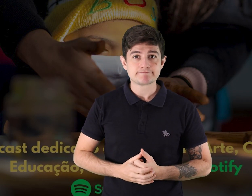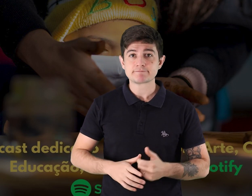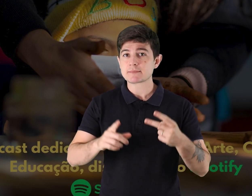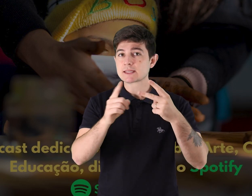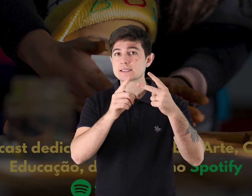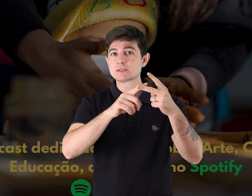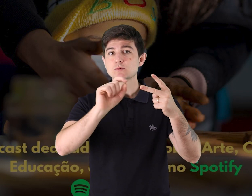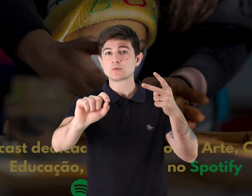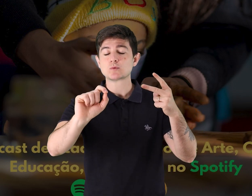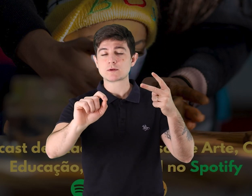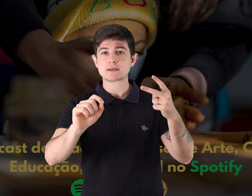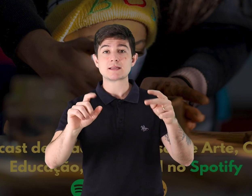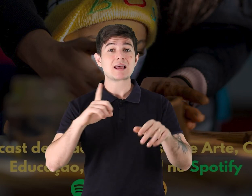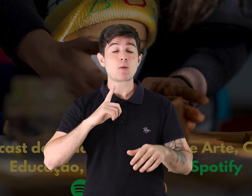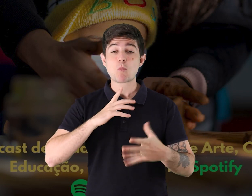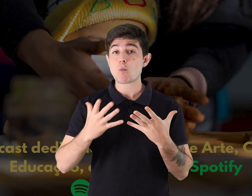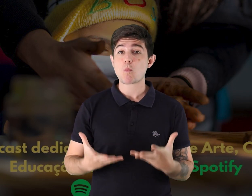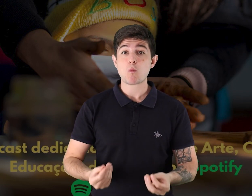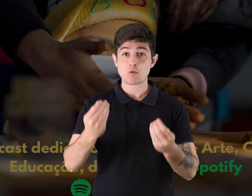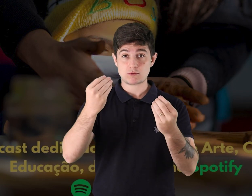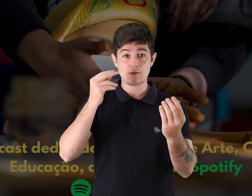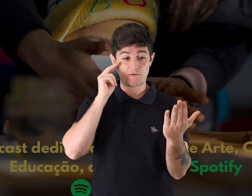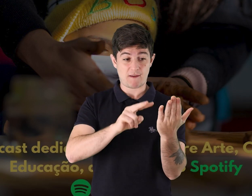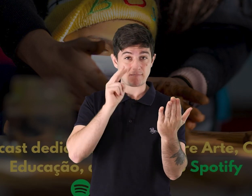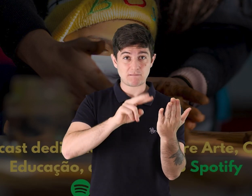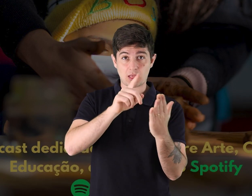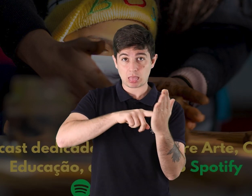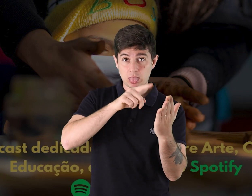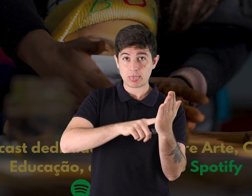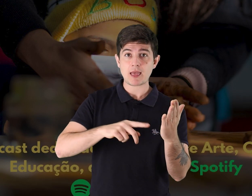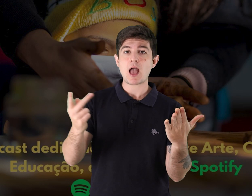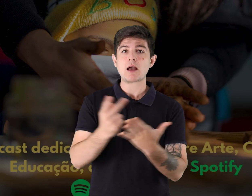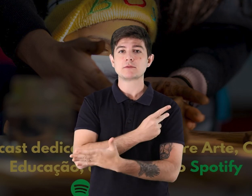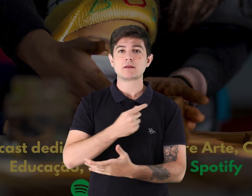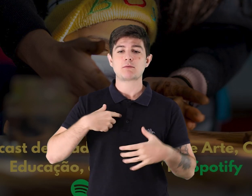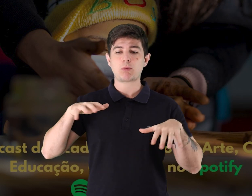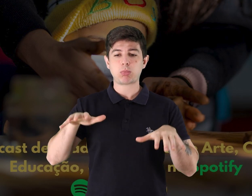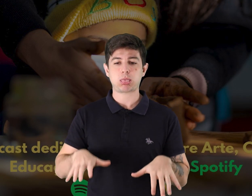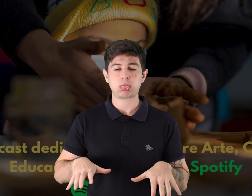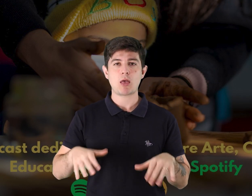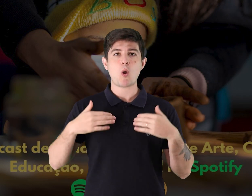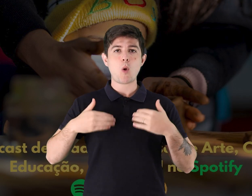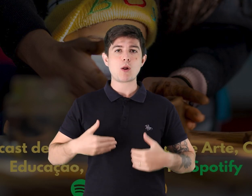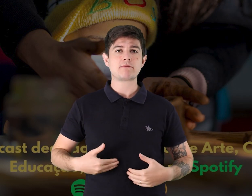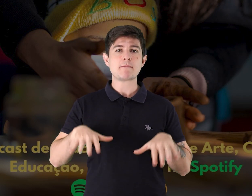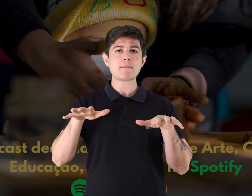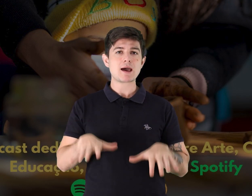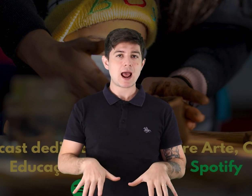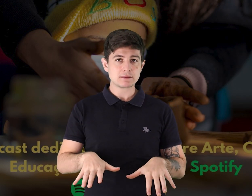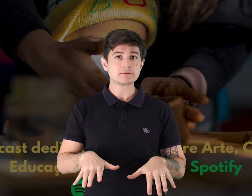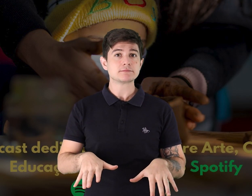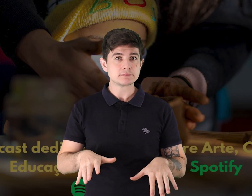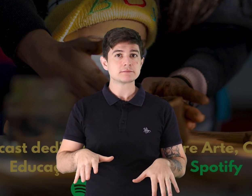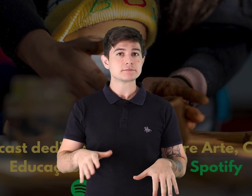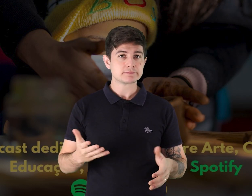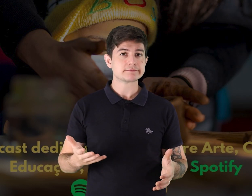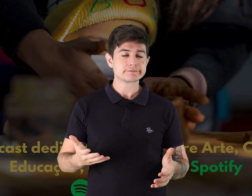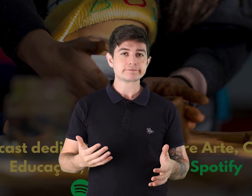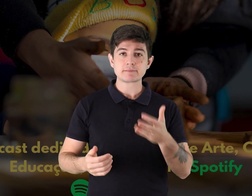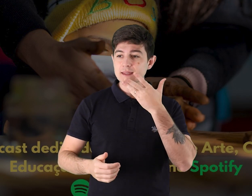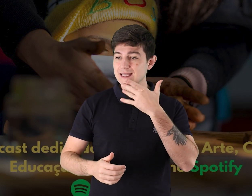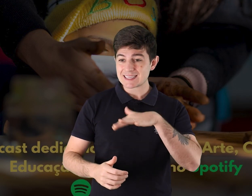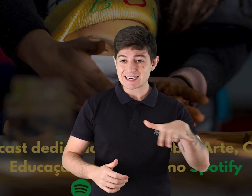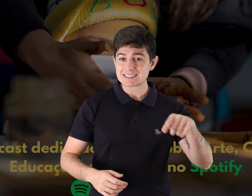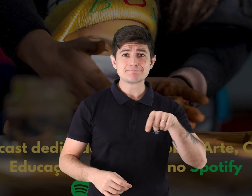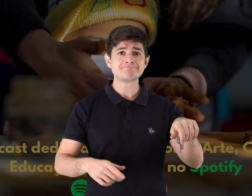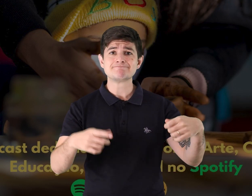com pessoas, né? Segundo, o excesso de telas causa o sedentarismo.